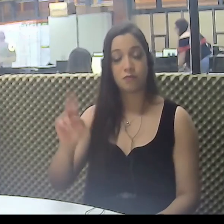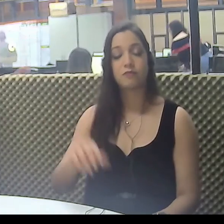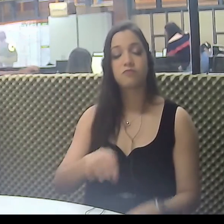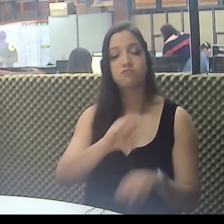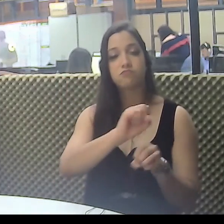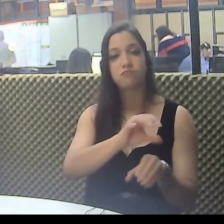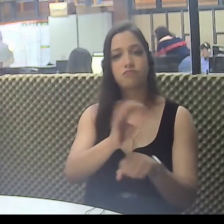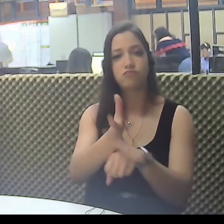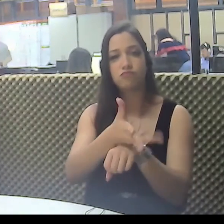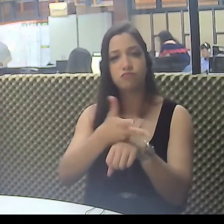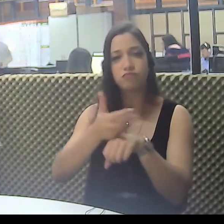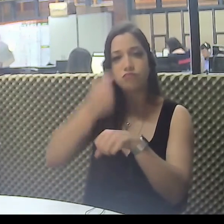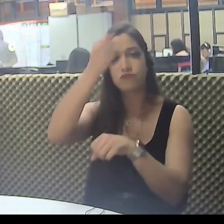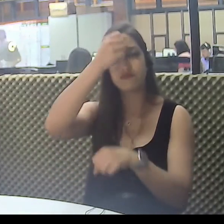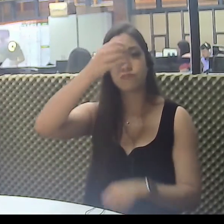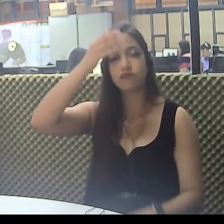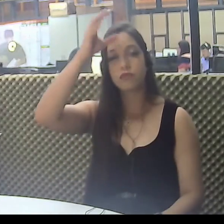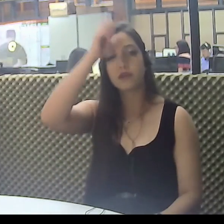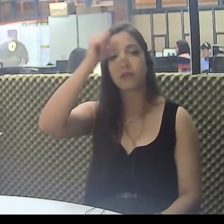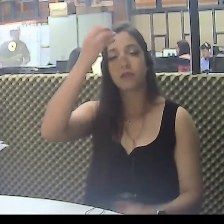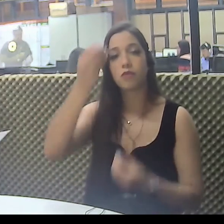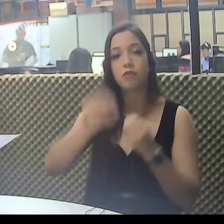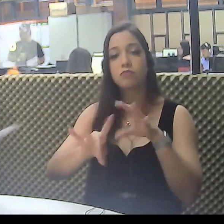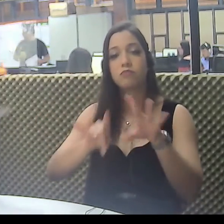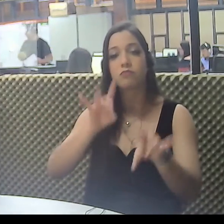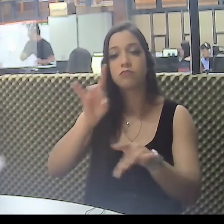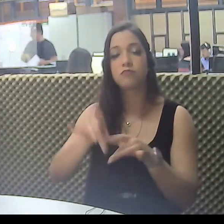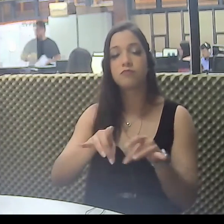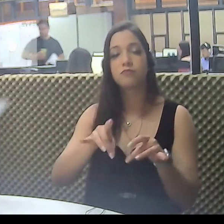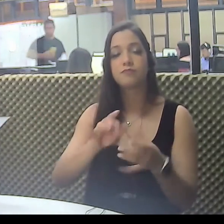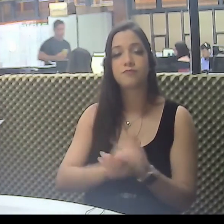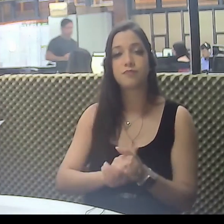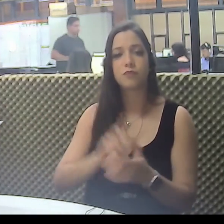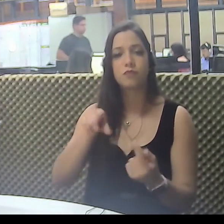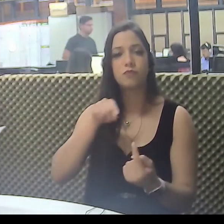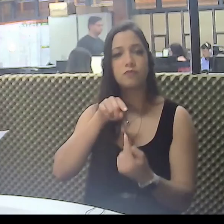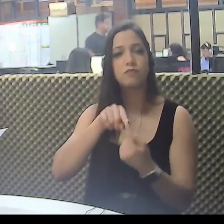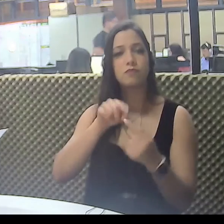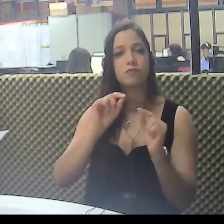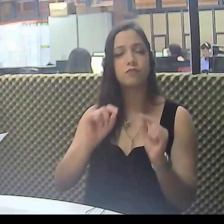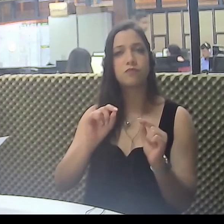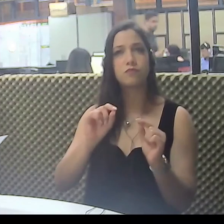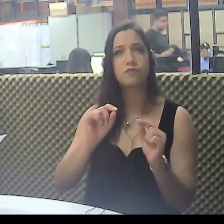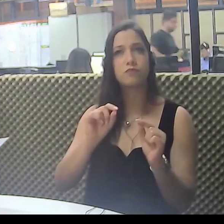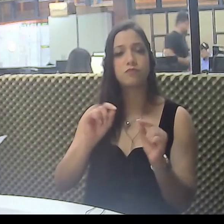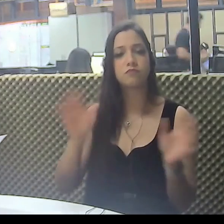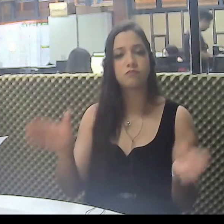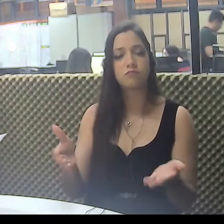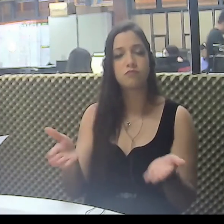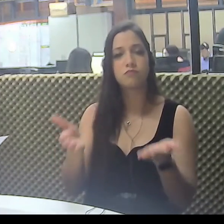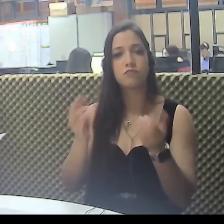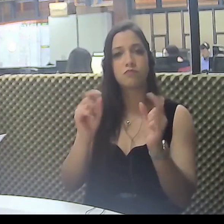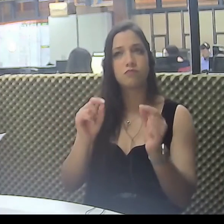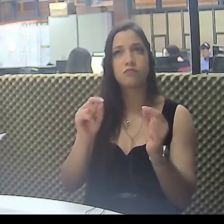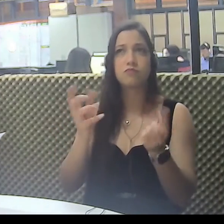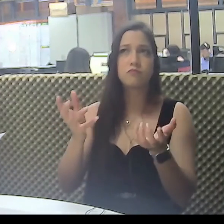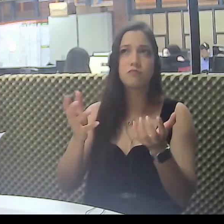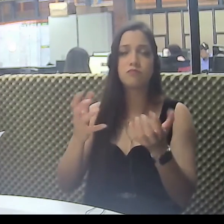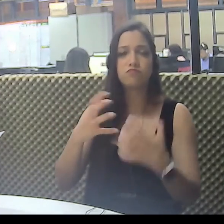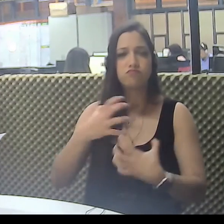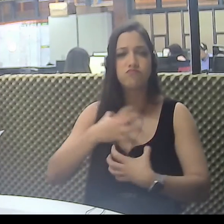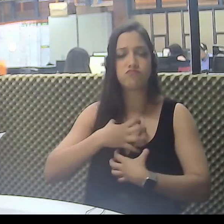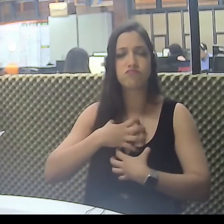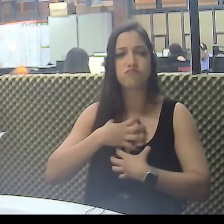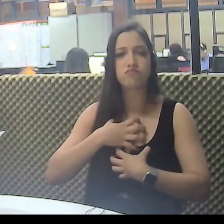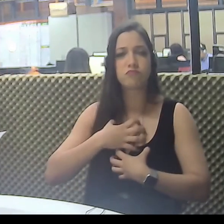estão aprimorando os conhecimentos sobre coleta seletiva. O objetivo é promover uma atitude